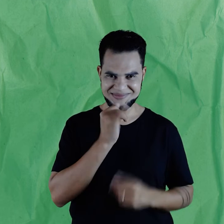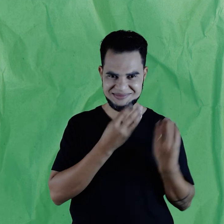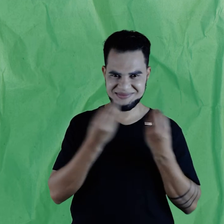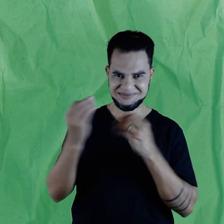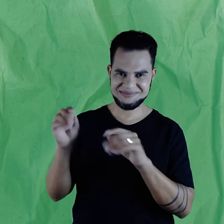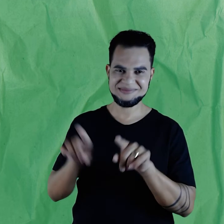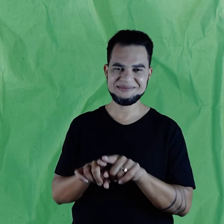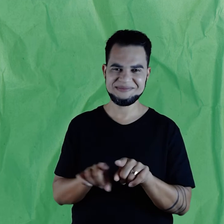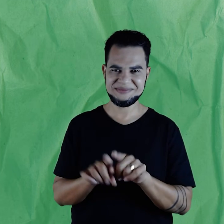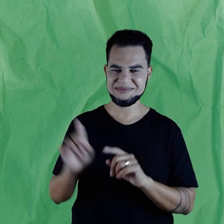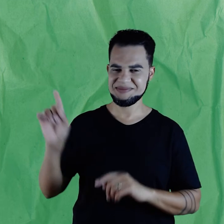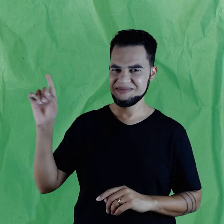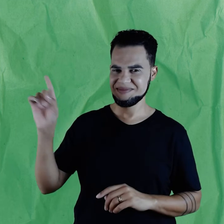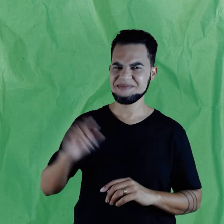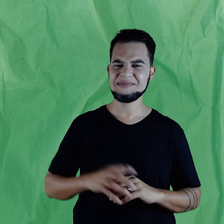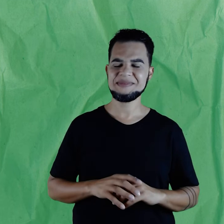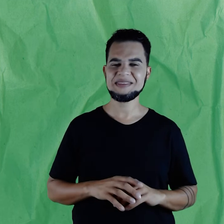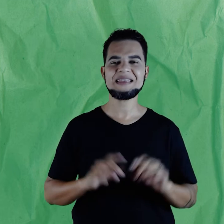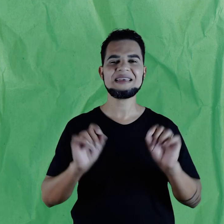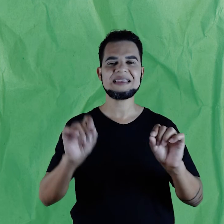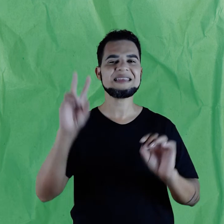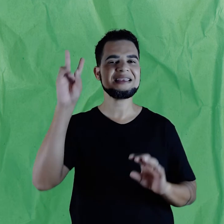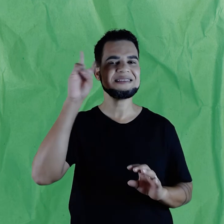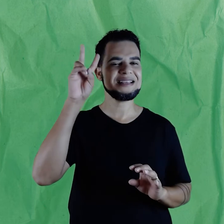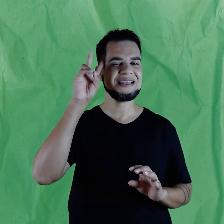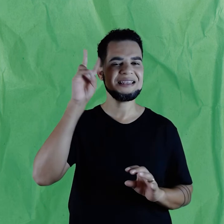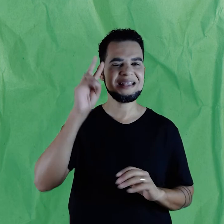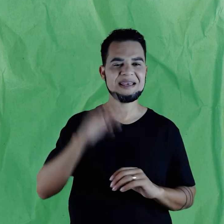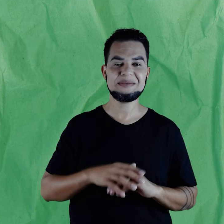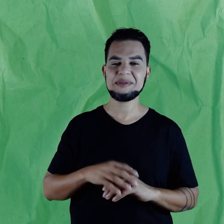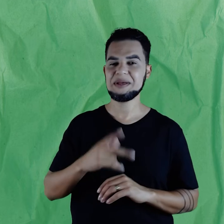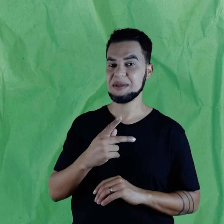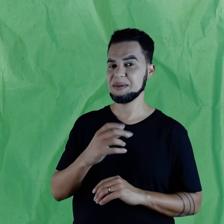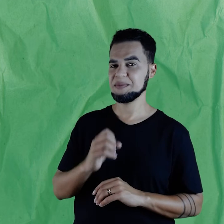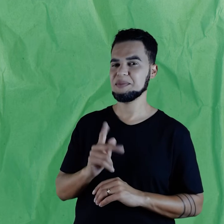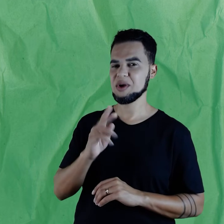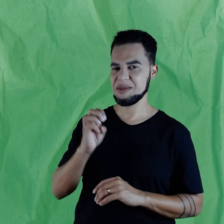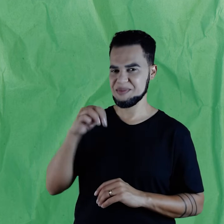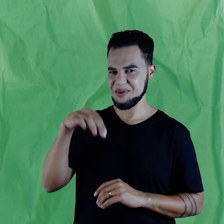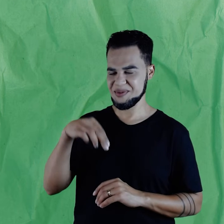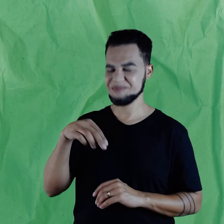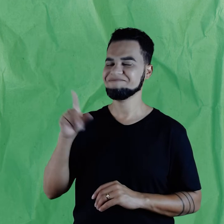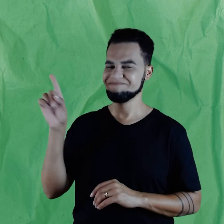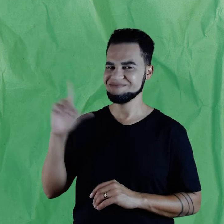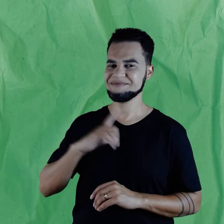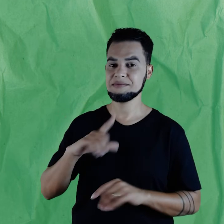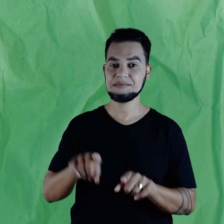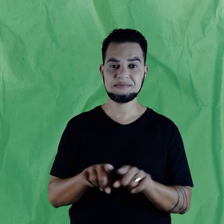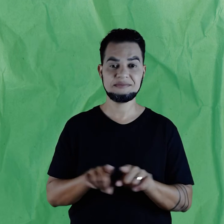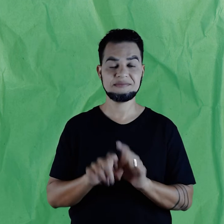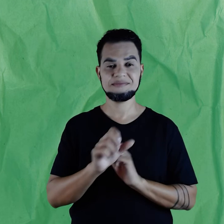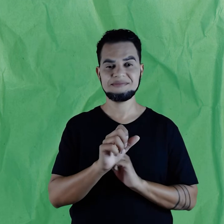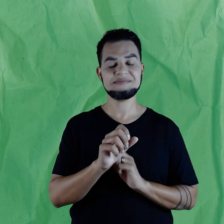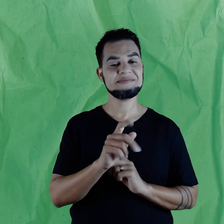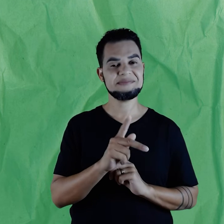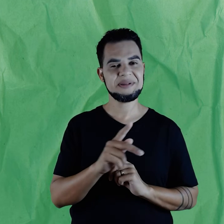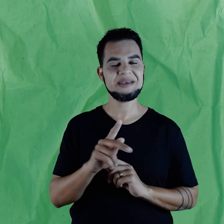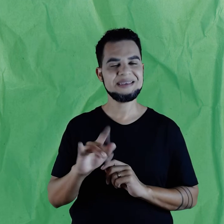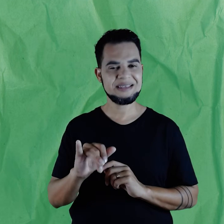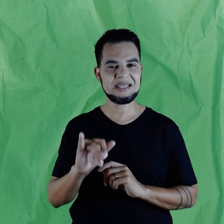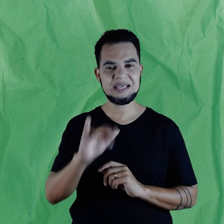também, Pokédex. Então, quem se lembra aí de Pokémon? Então, a gente tem também uma API gratuita para Pokédex,